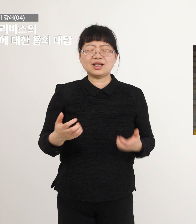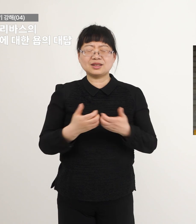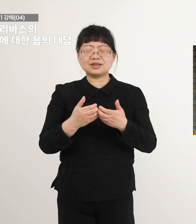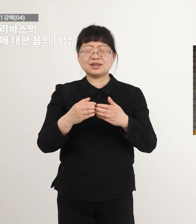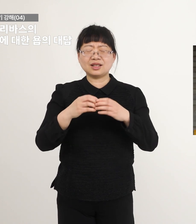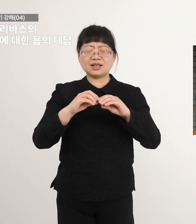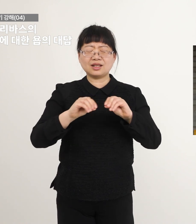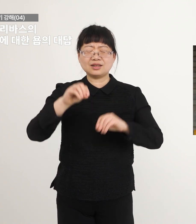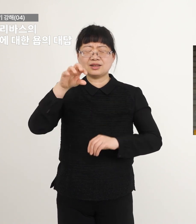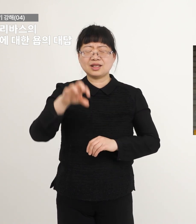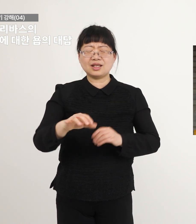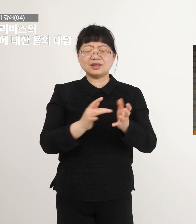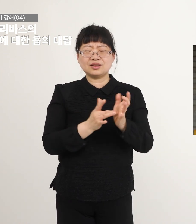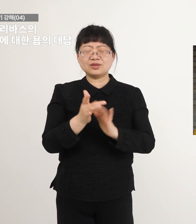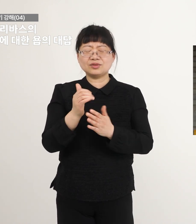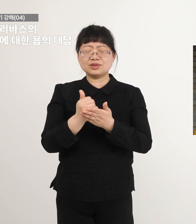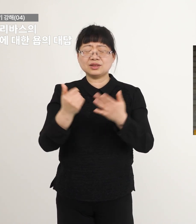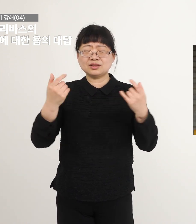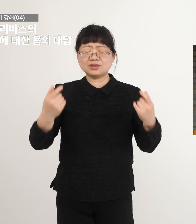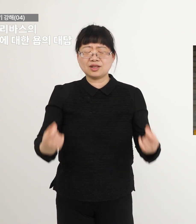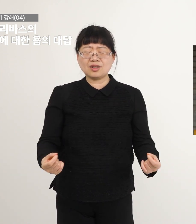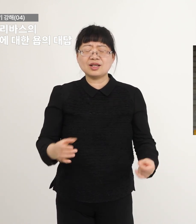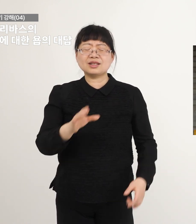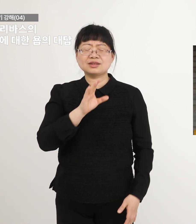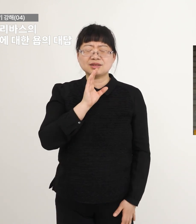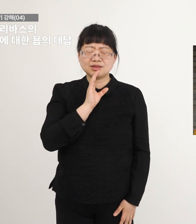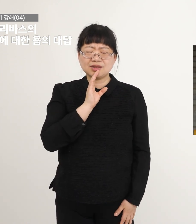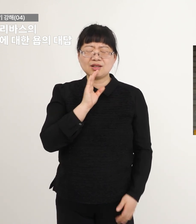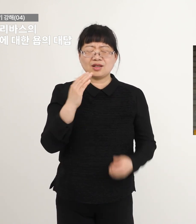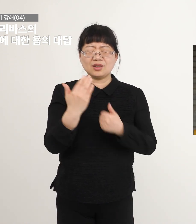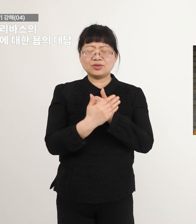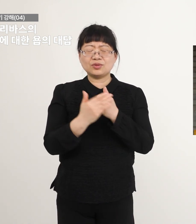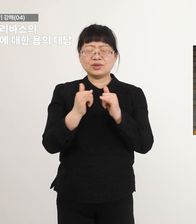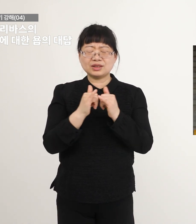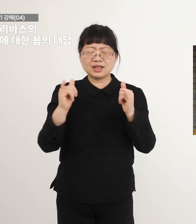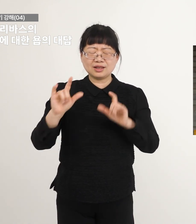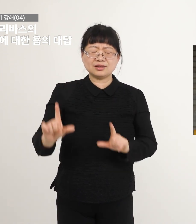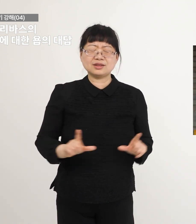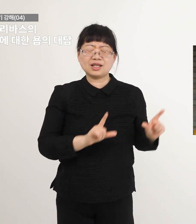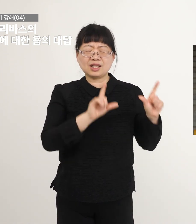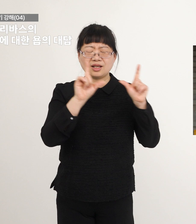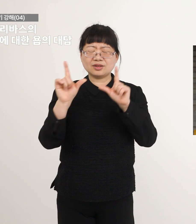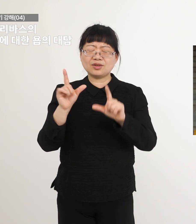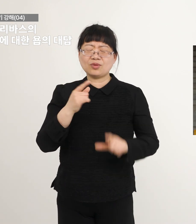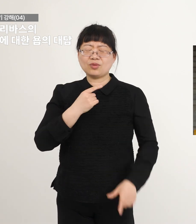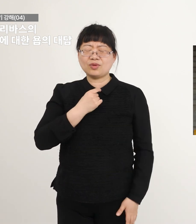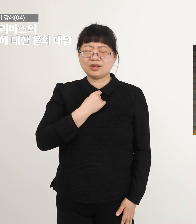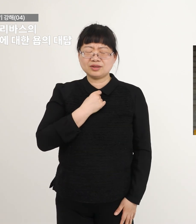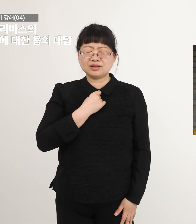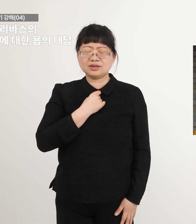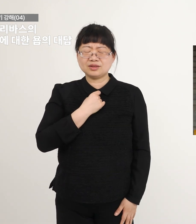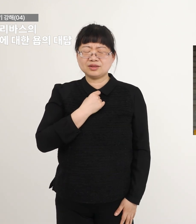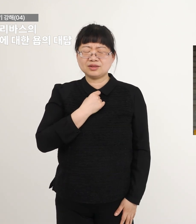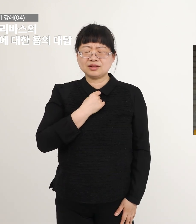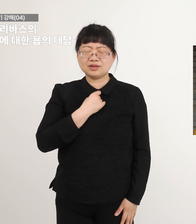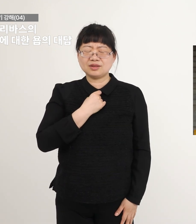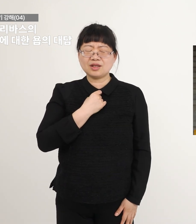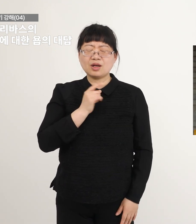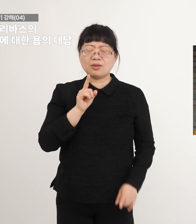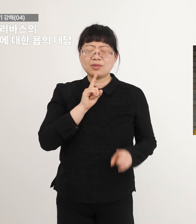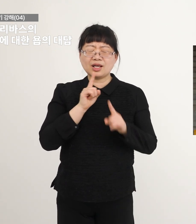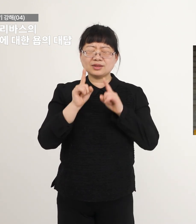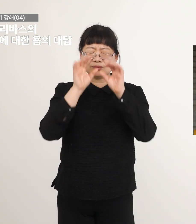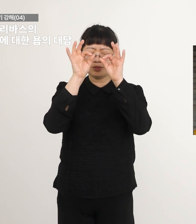땅에 예수님처럼 진정한 위로자의 삶을 살기로 각오하여